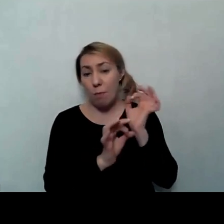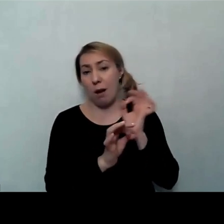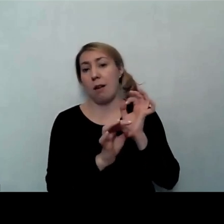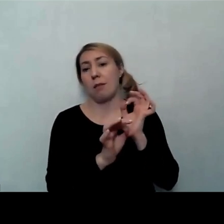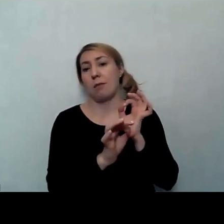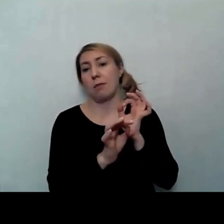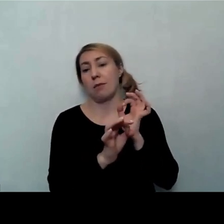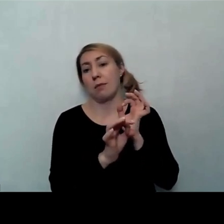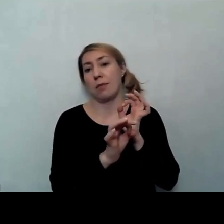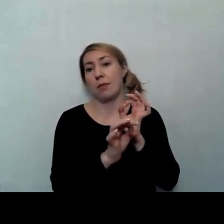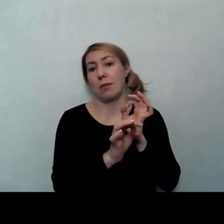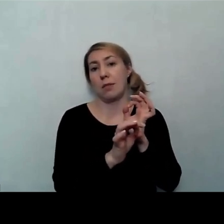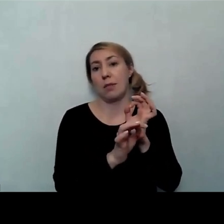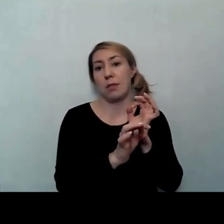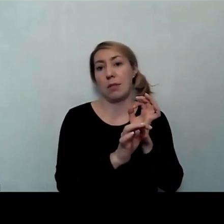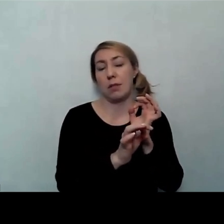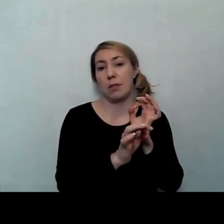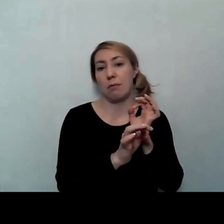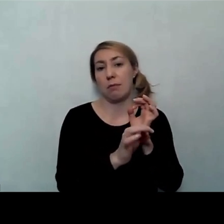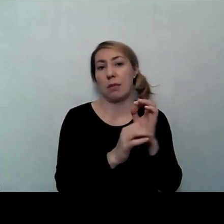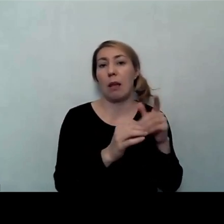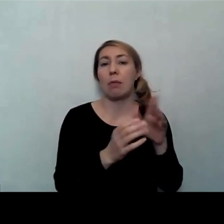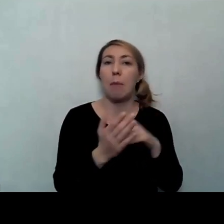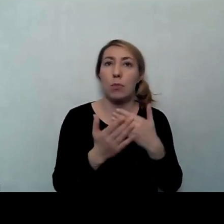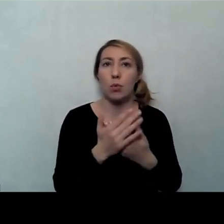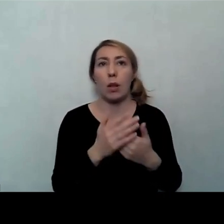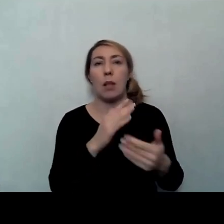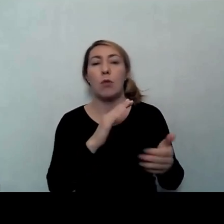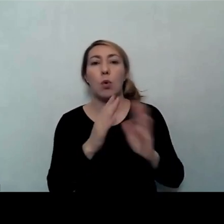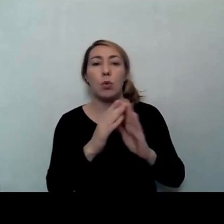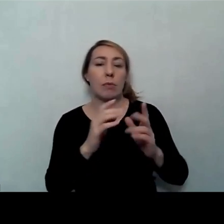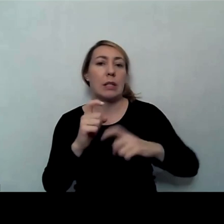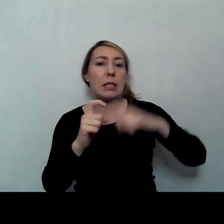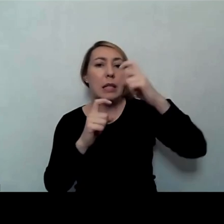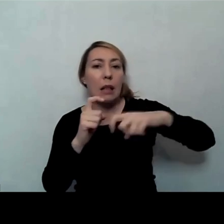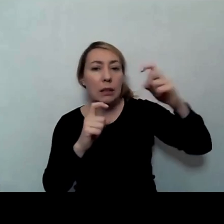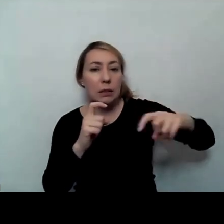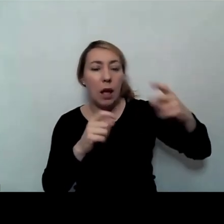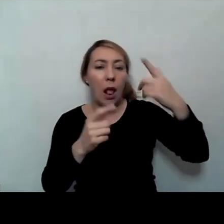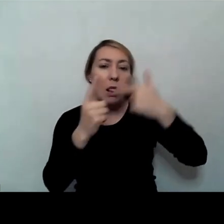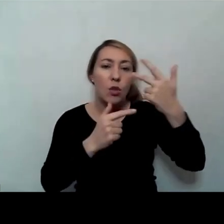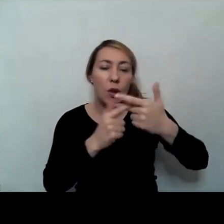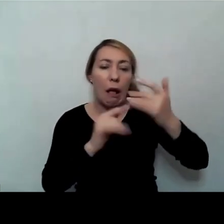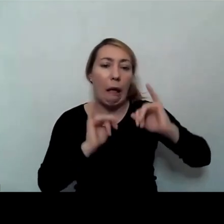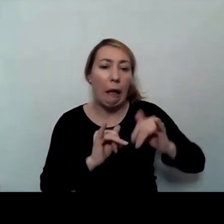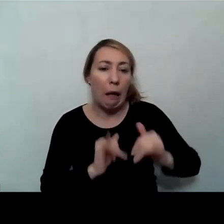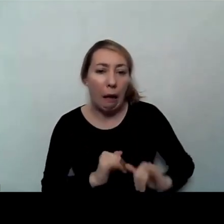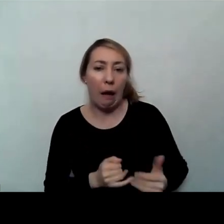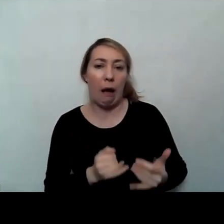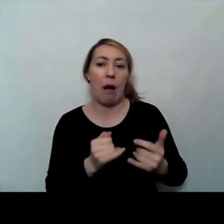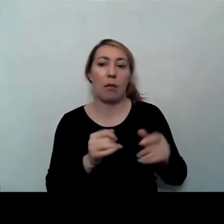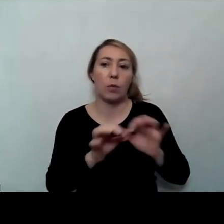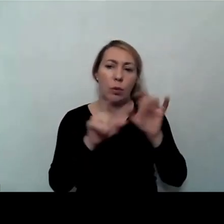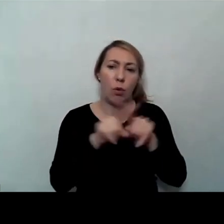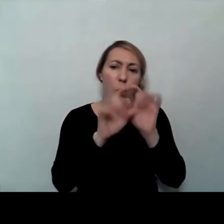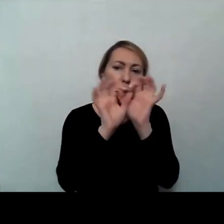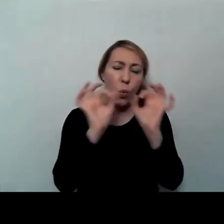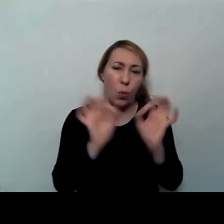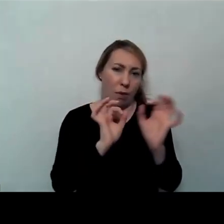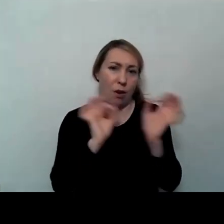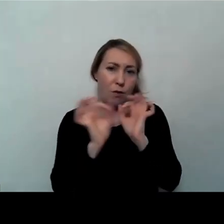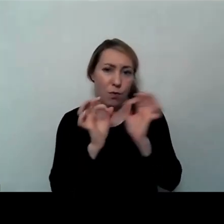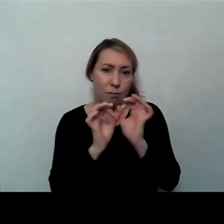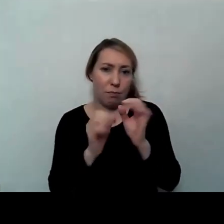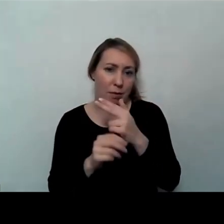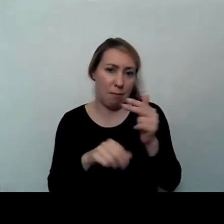które dotyczą sposobu przeliczania przez statystyka tych wyników i takie ogólne informacje